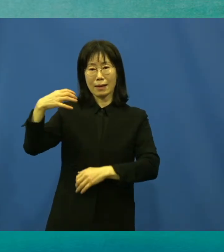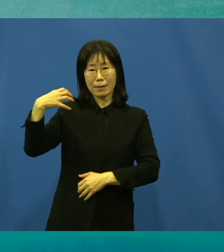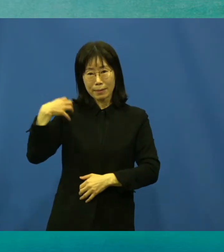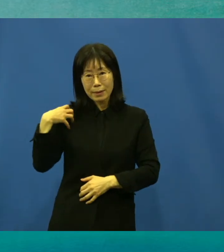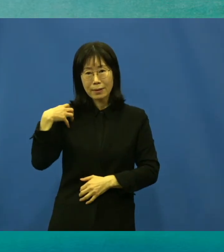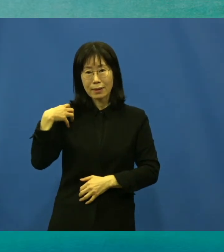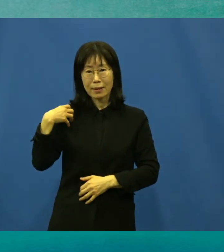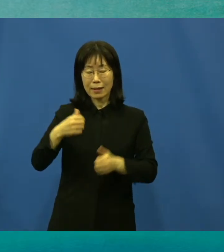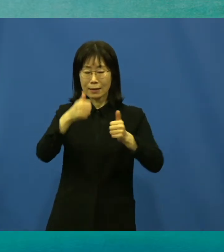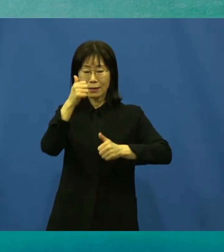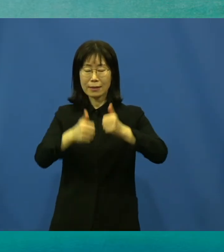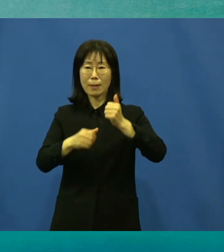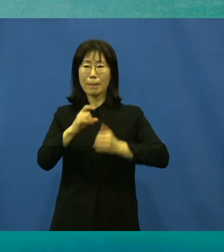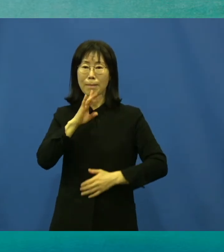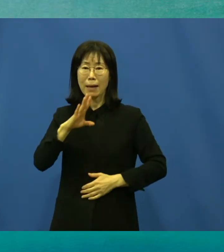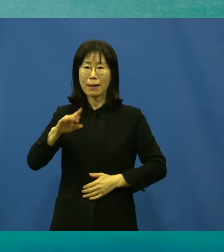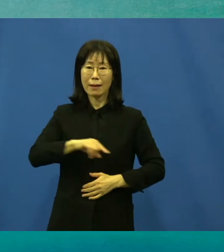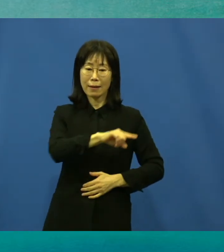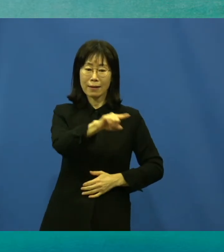너희가 당한 것이오.